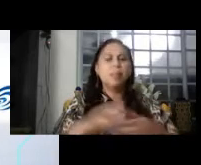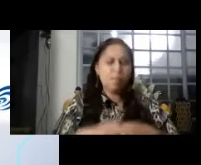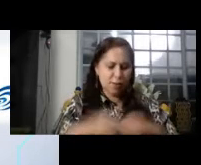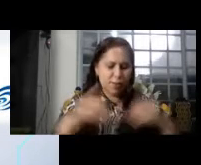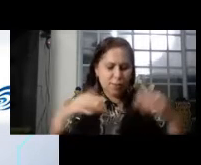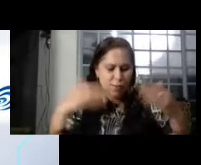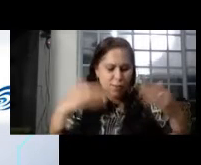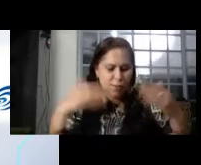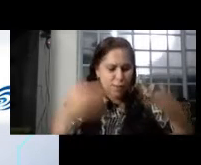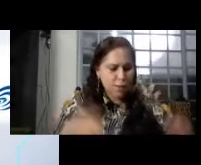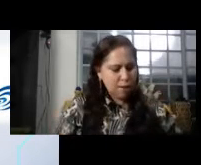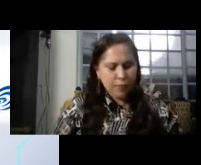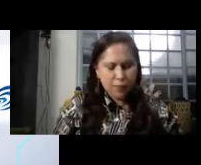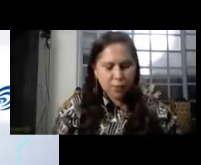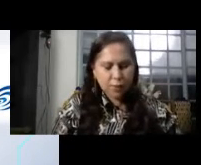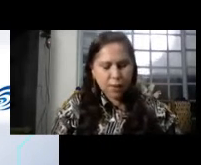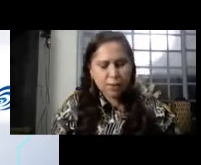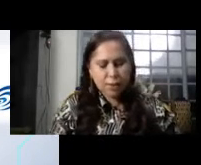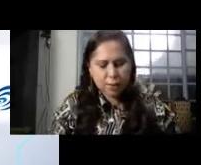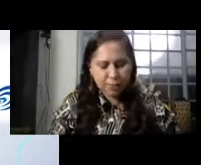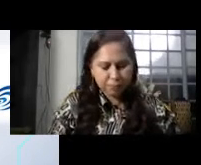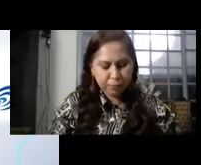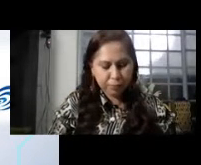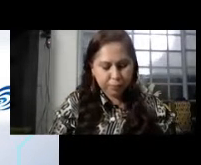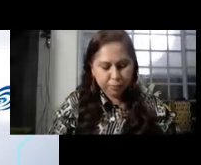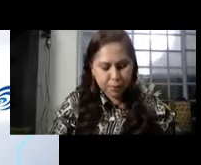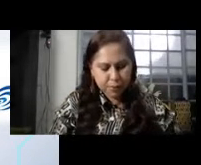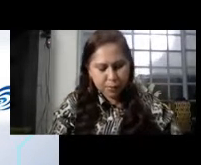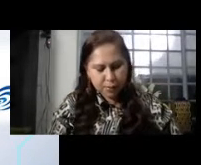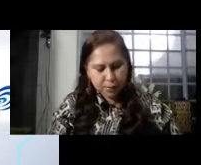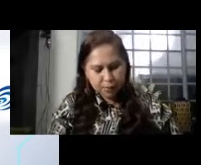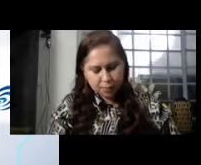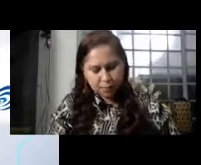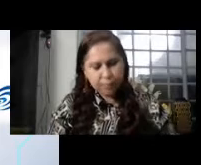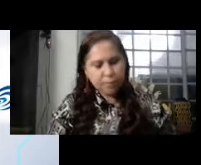atender agora, só em outra ocasião. Pronto.